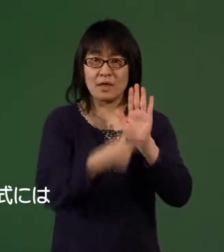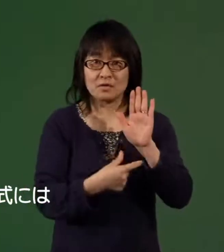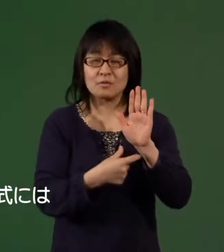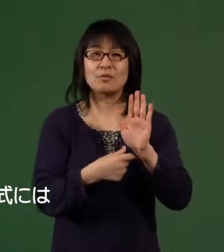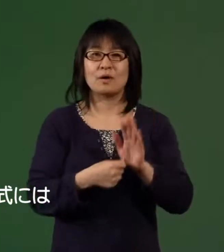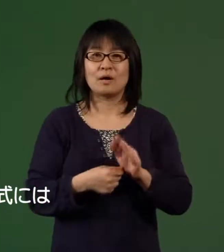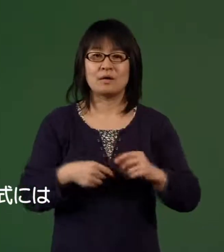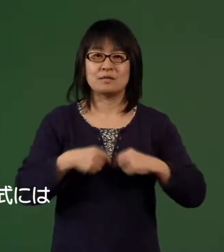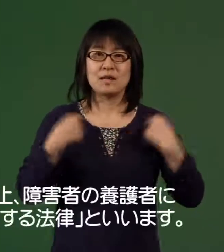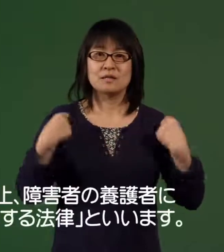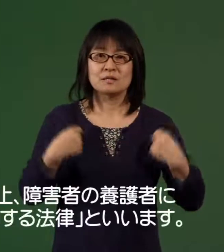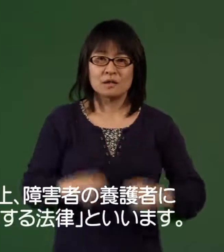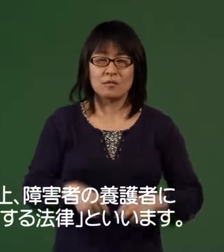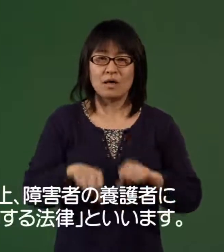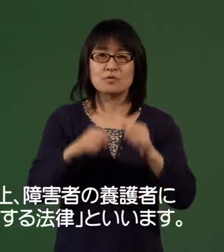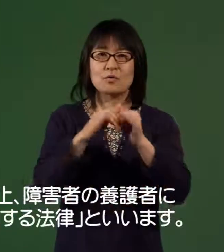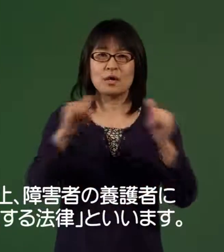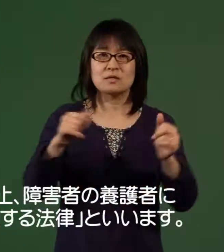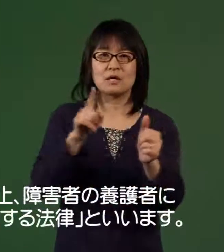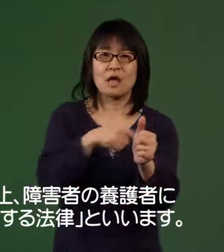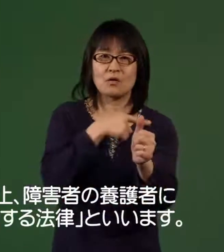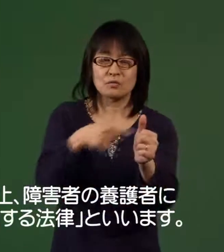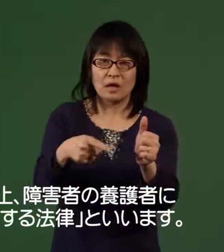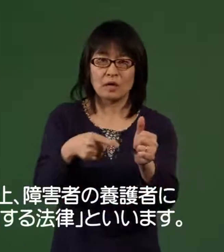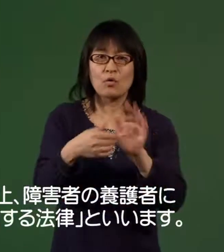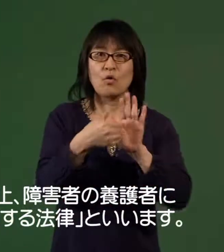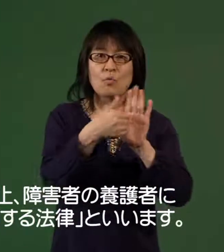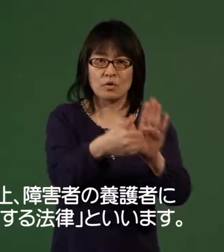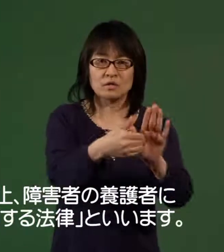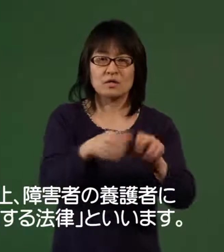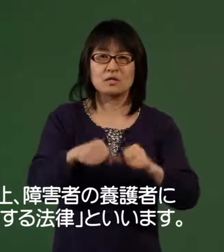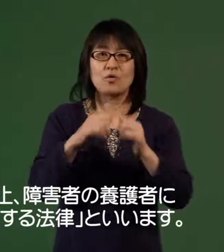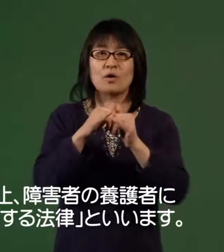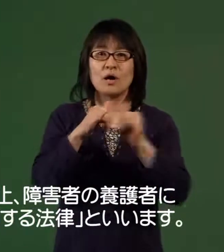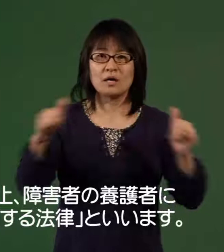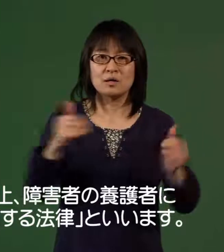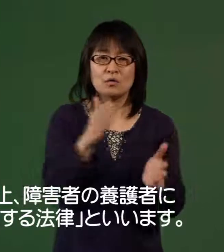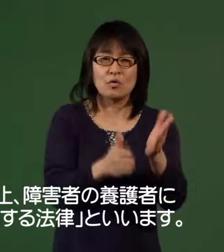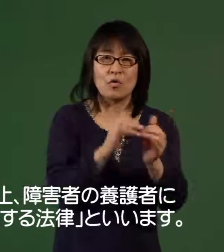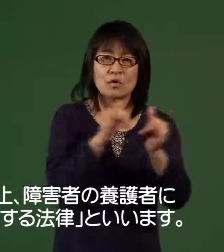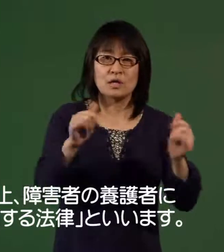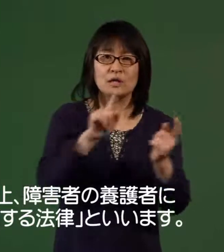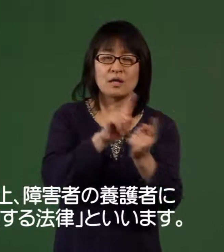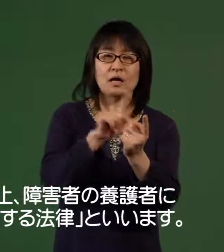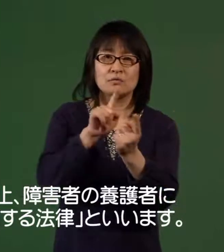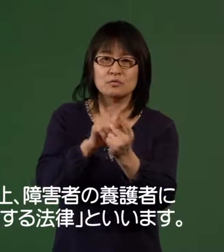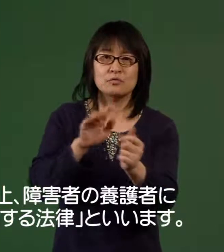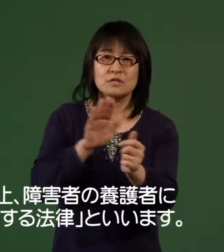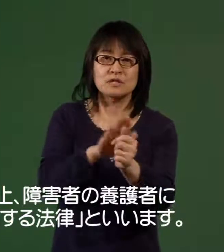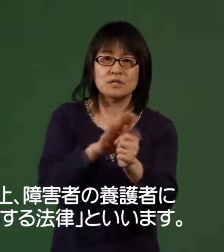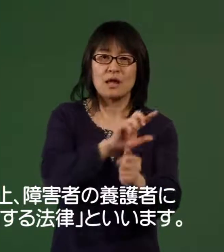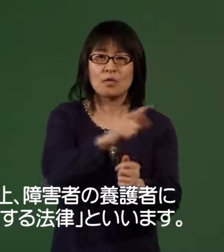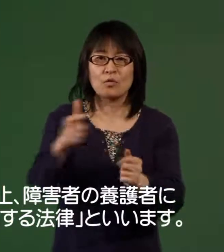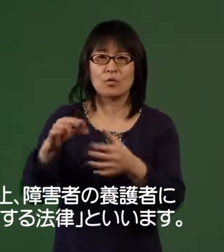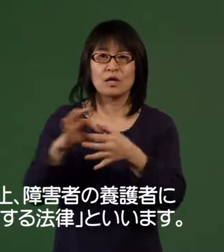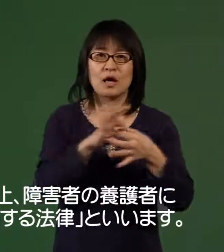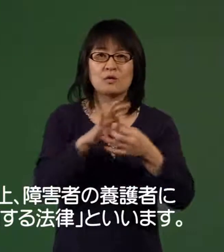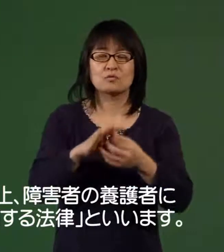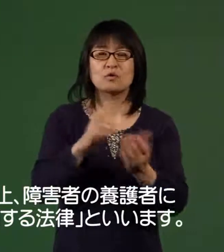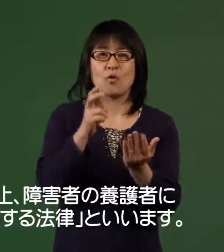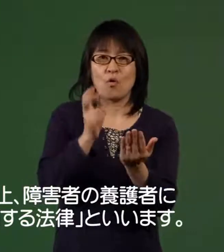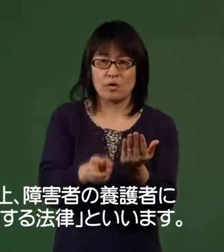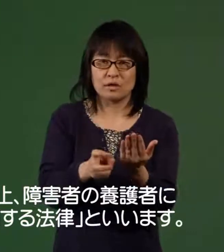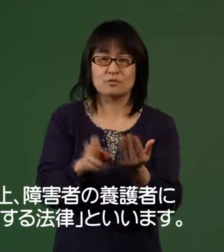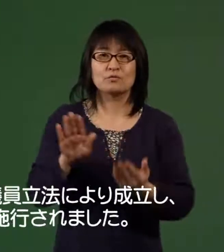正式には障害者虐待の防止障害者の養護者に対する支援等に関する法律といい